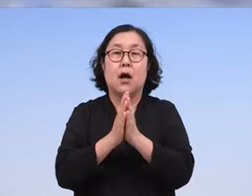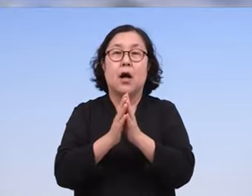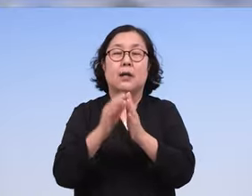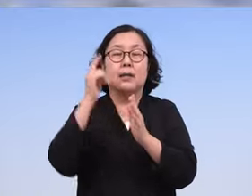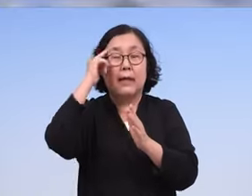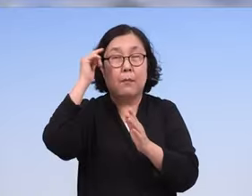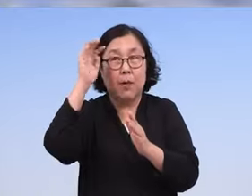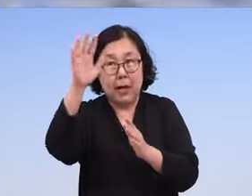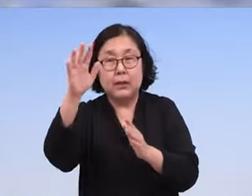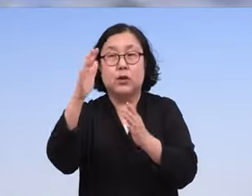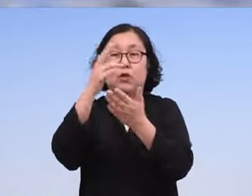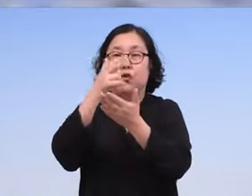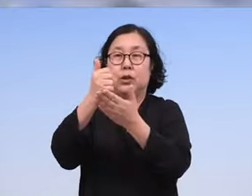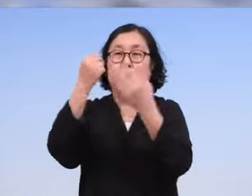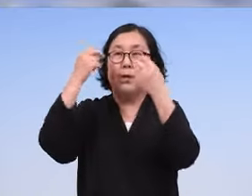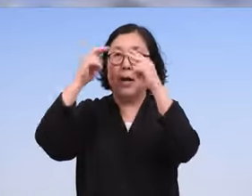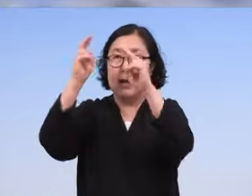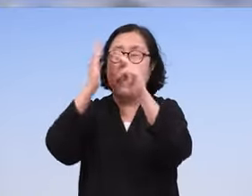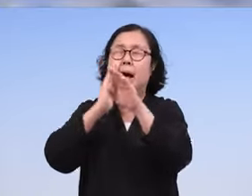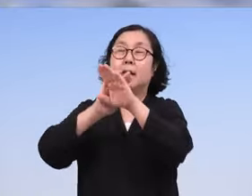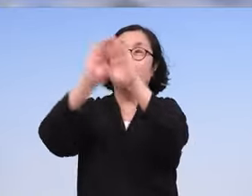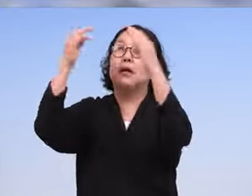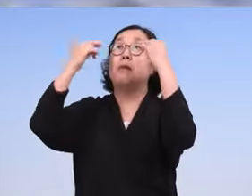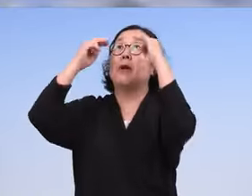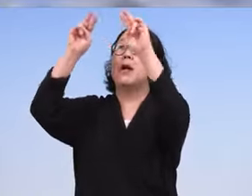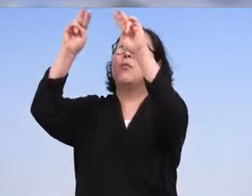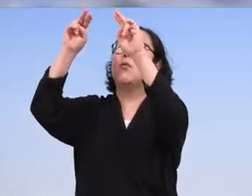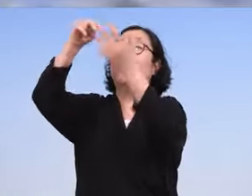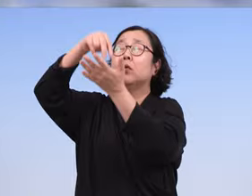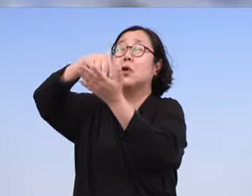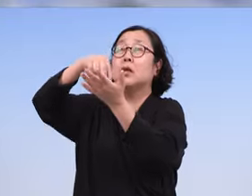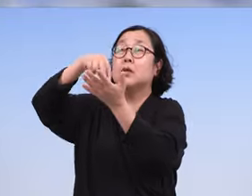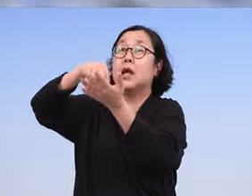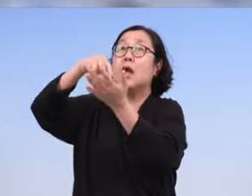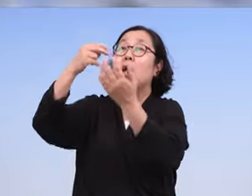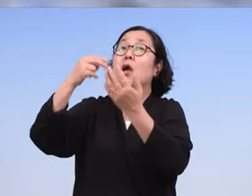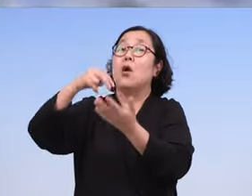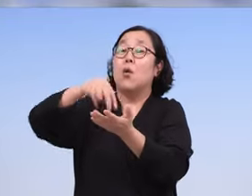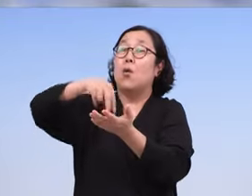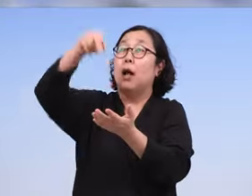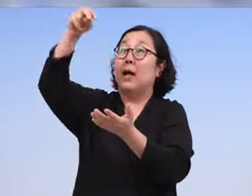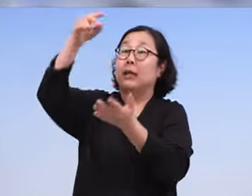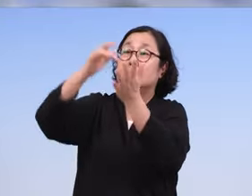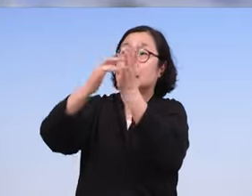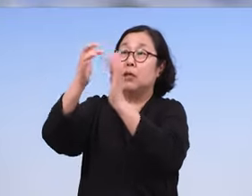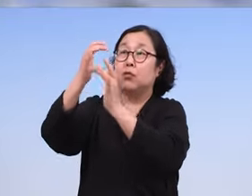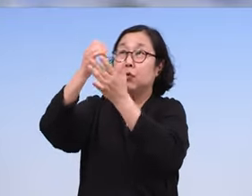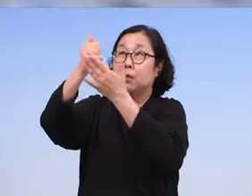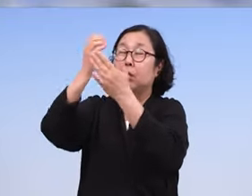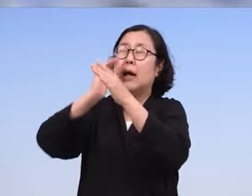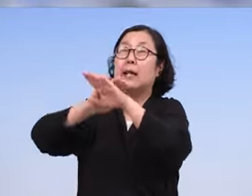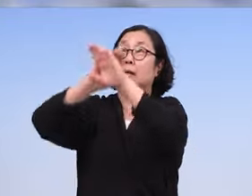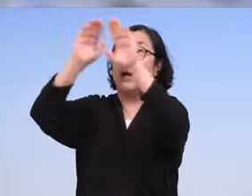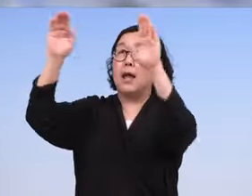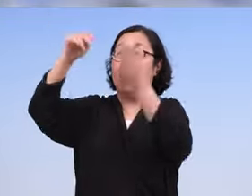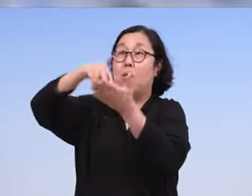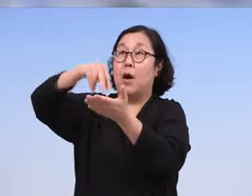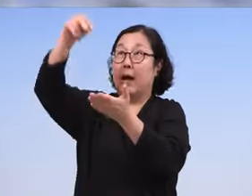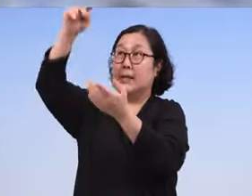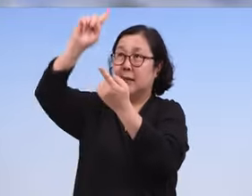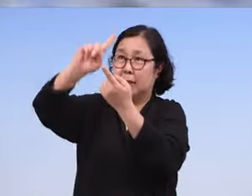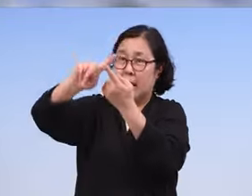시작하기 전에 그 사모하는 주님을 향해 하늘을 쳐다보는 제자들에게 이 예수님은 하늘로 가신